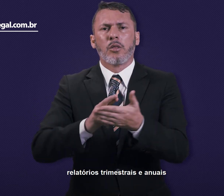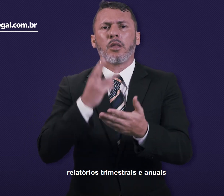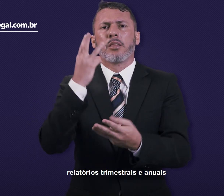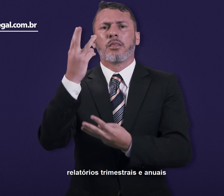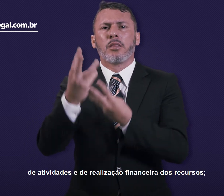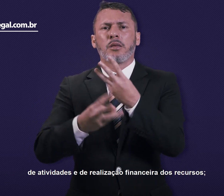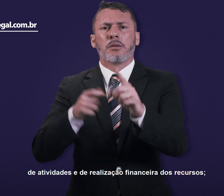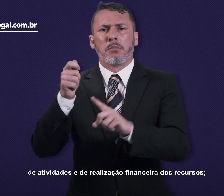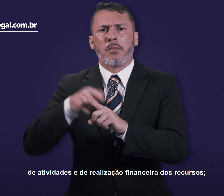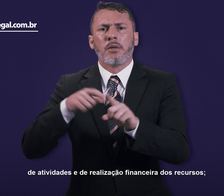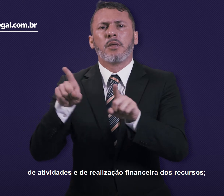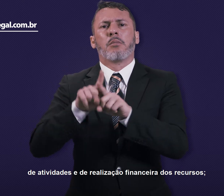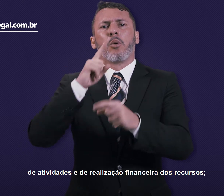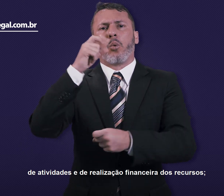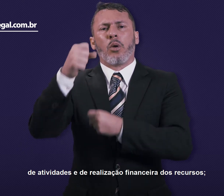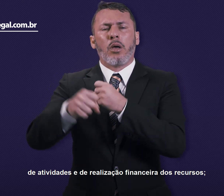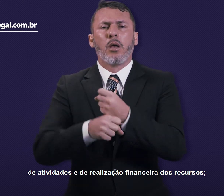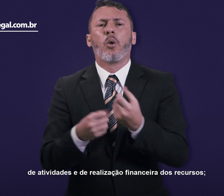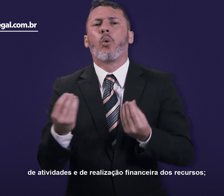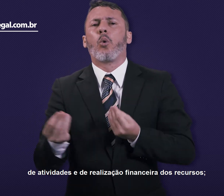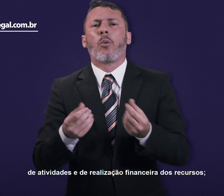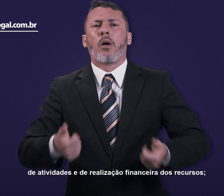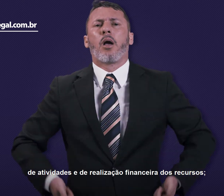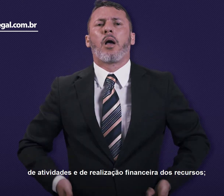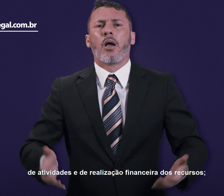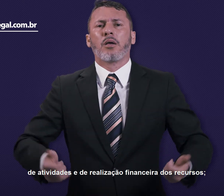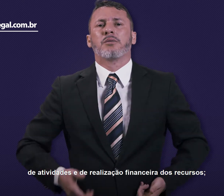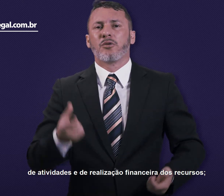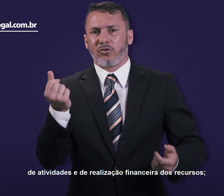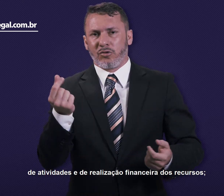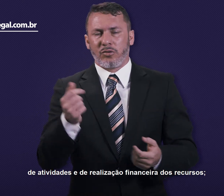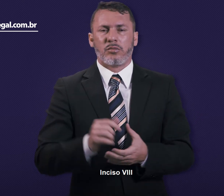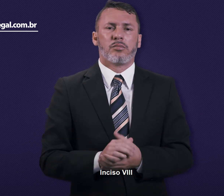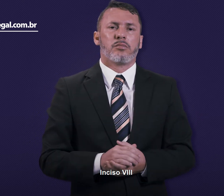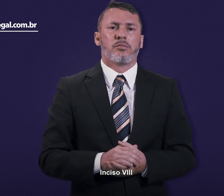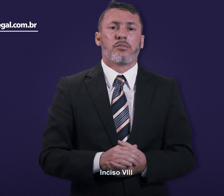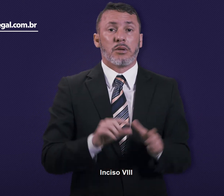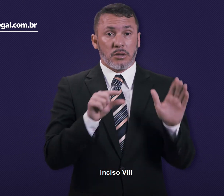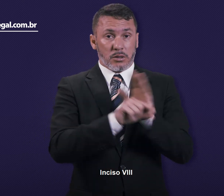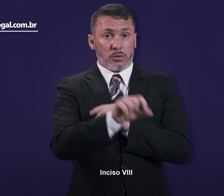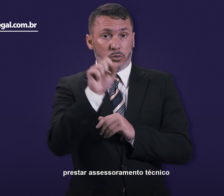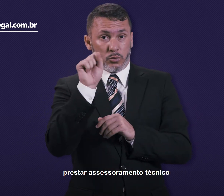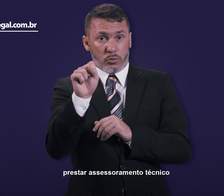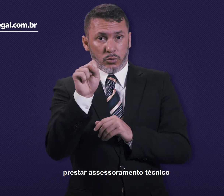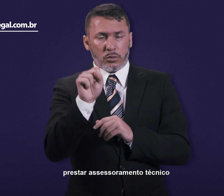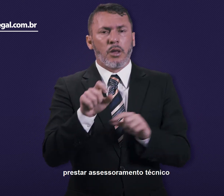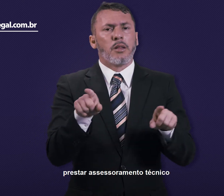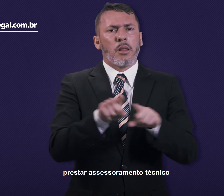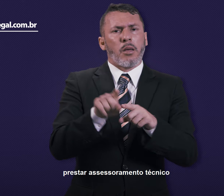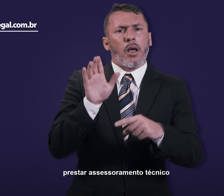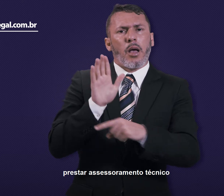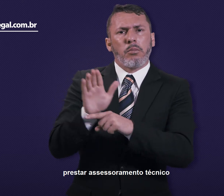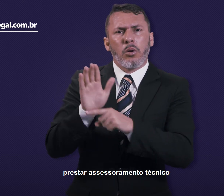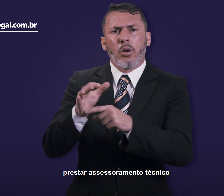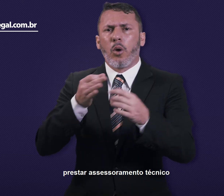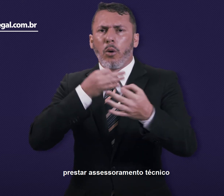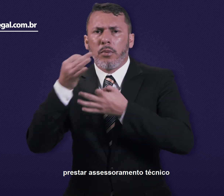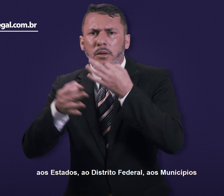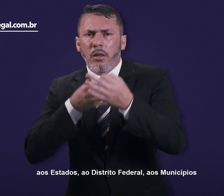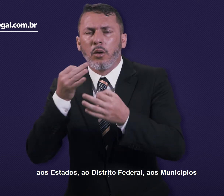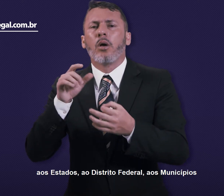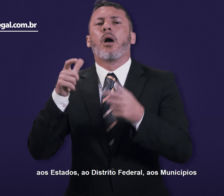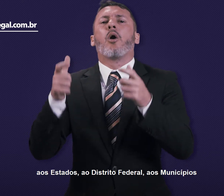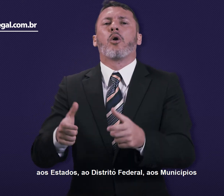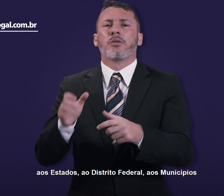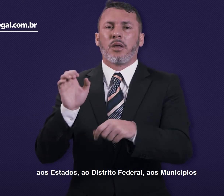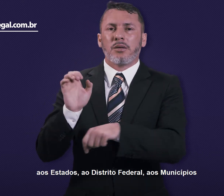trimestrais e anuais de atividades e de realização financeira dos recursos. Inciso 8. Prestar assessoramento técnico